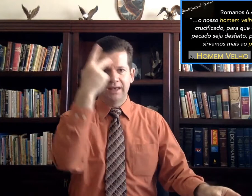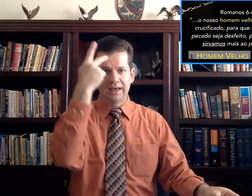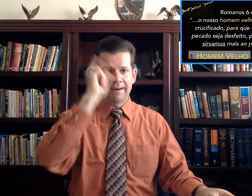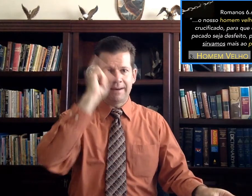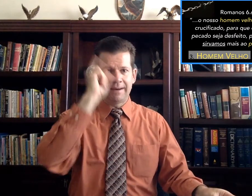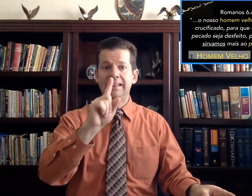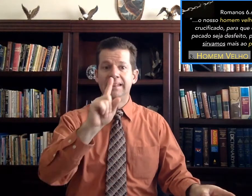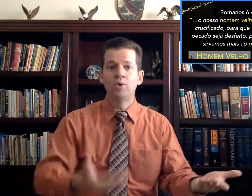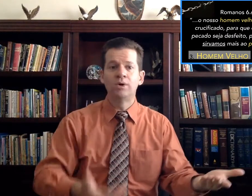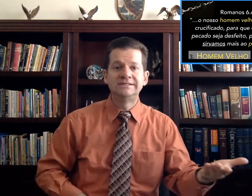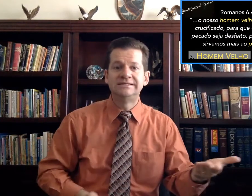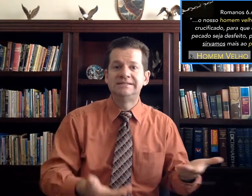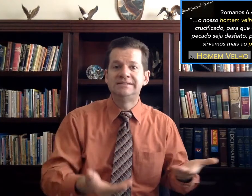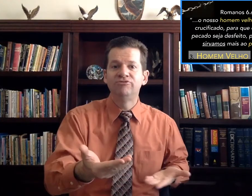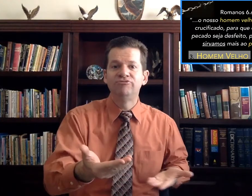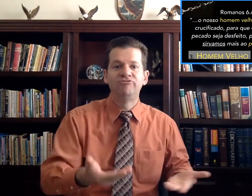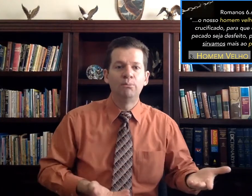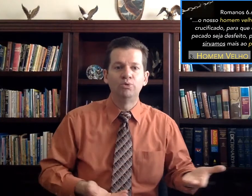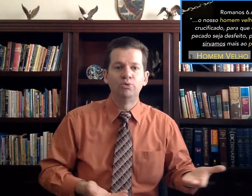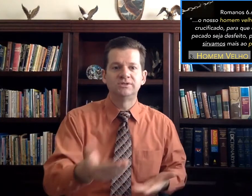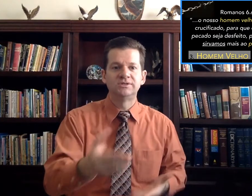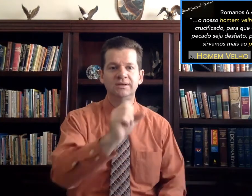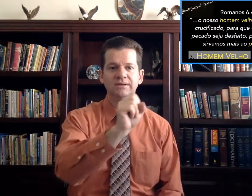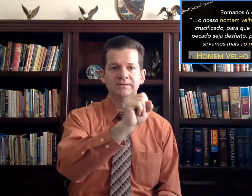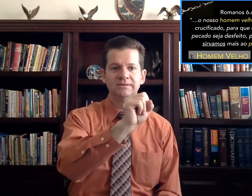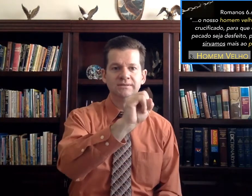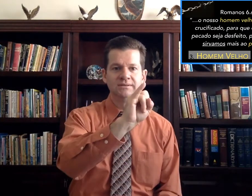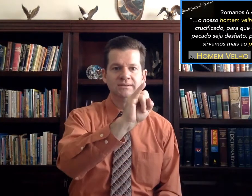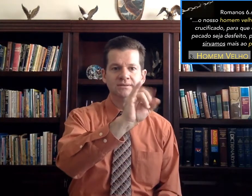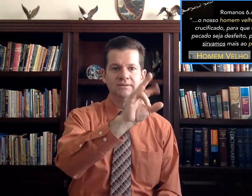para que não sirvamos